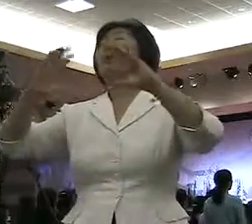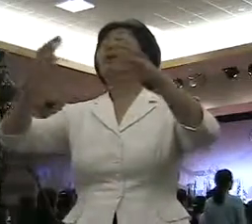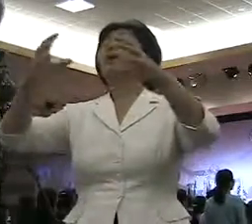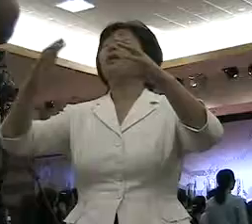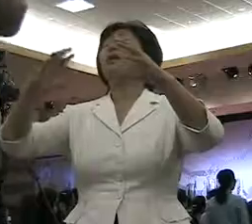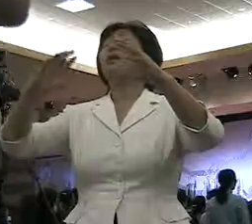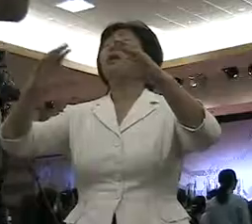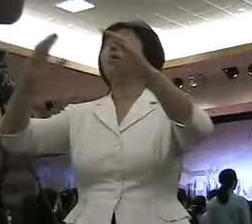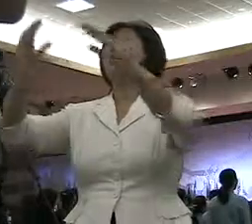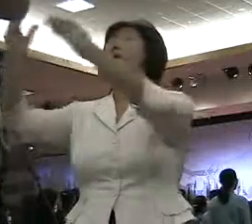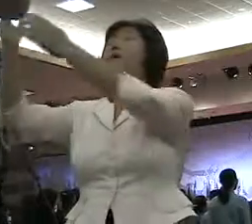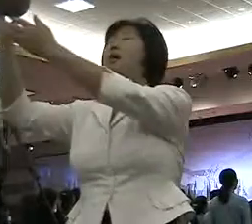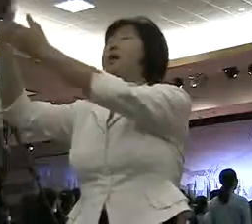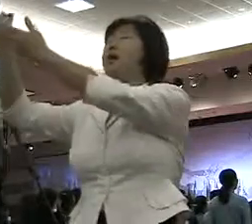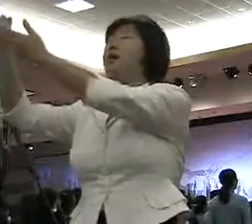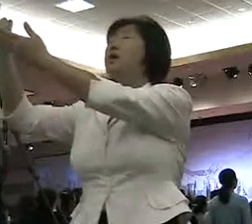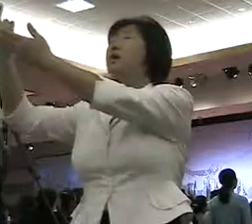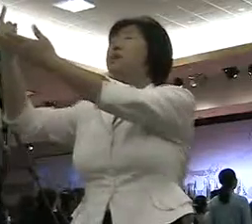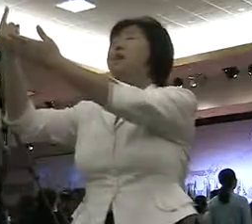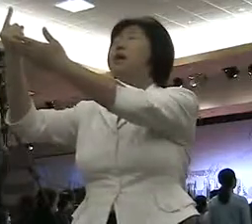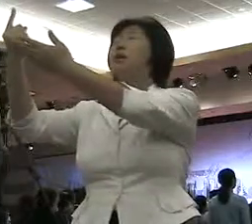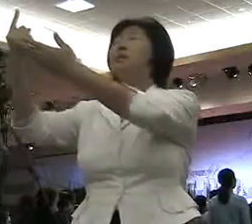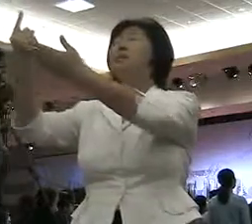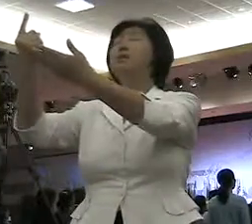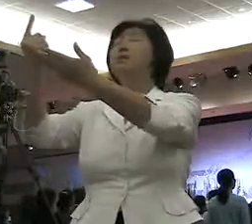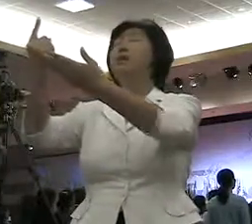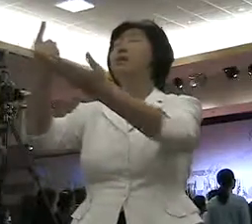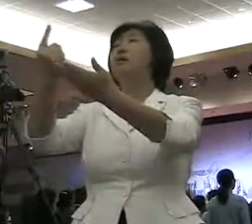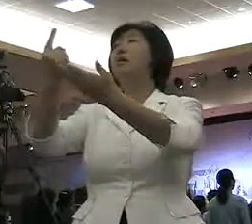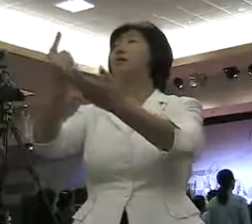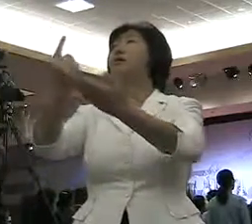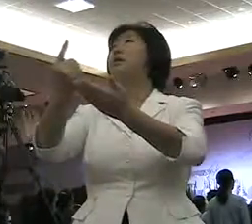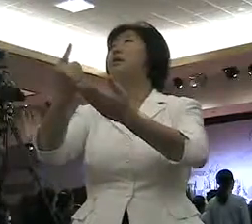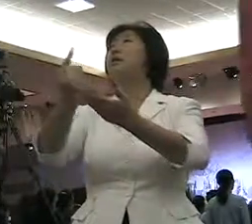주의 나라 임하시네.